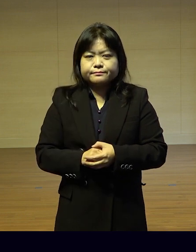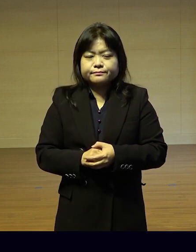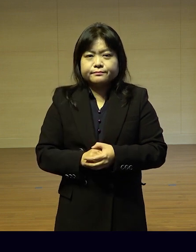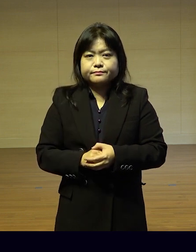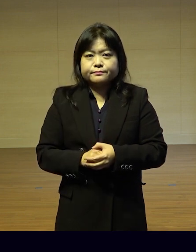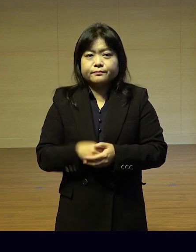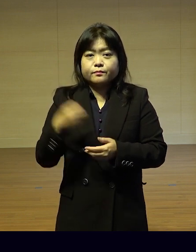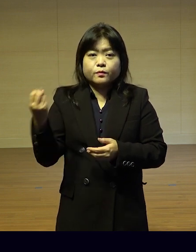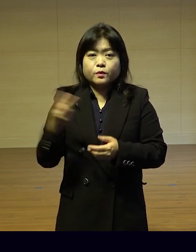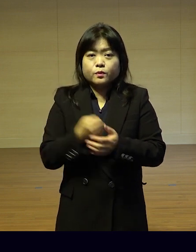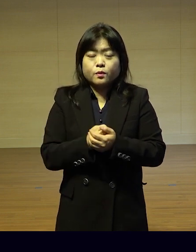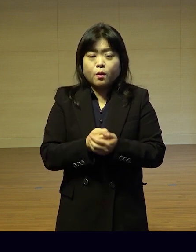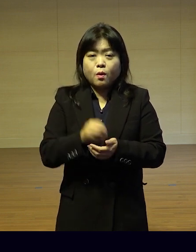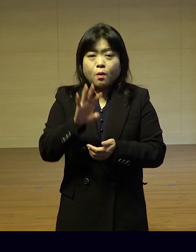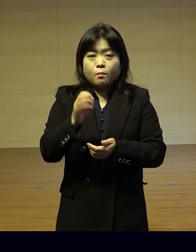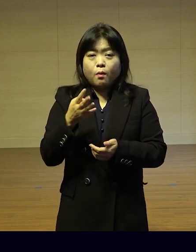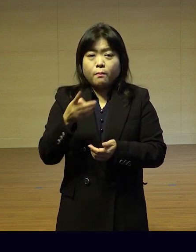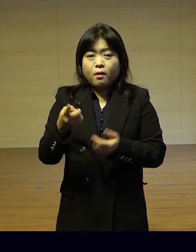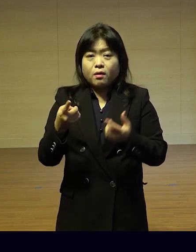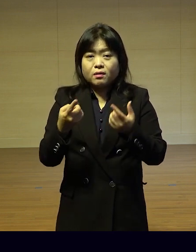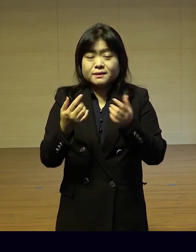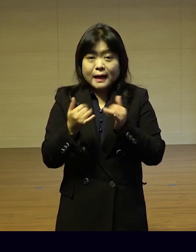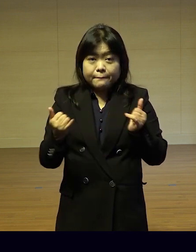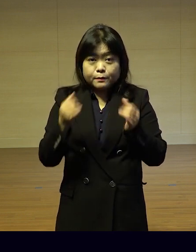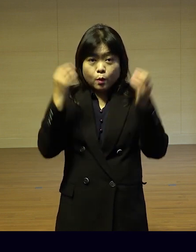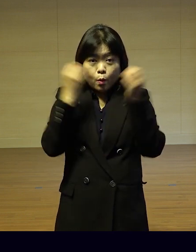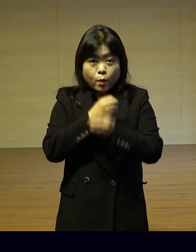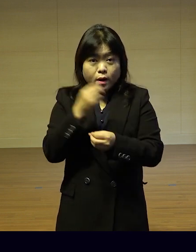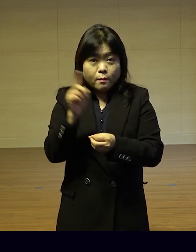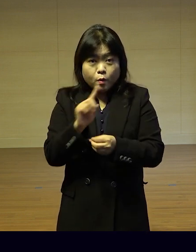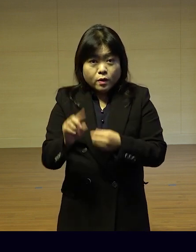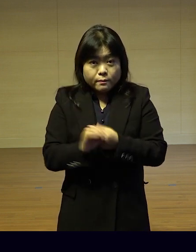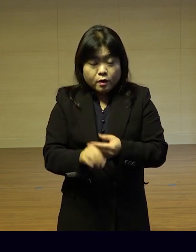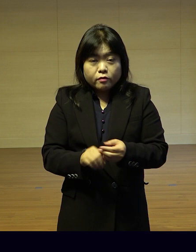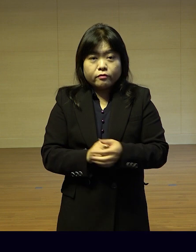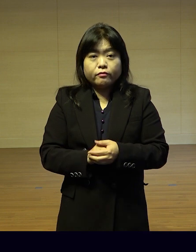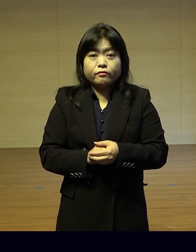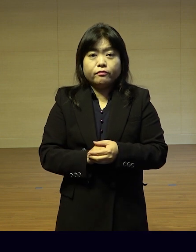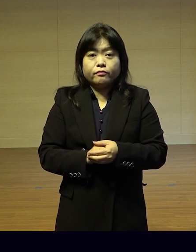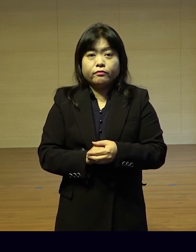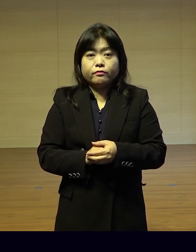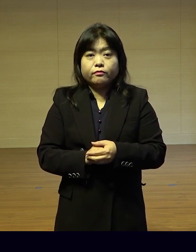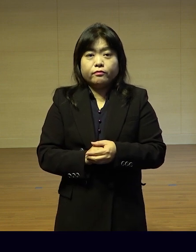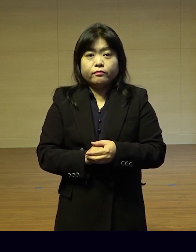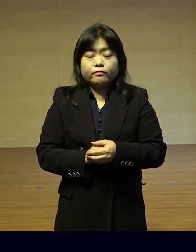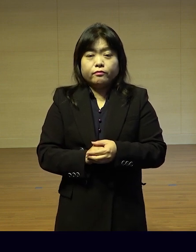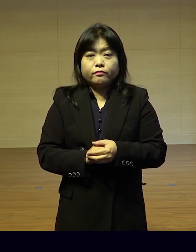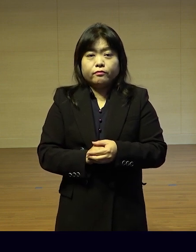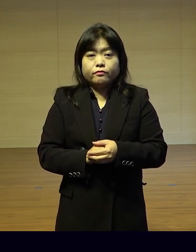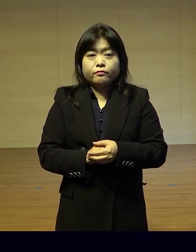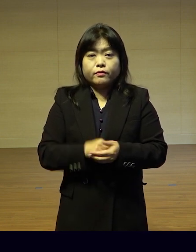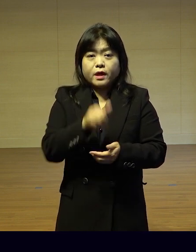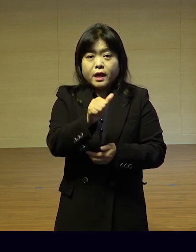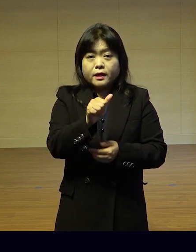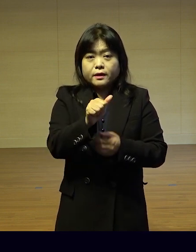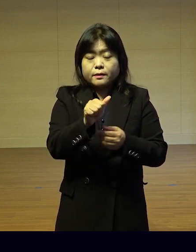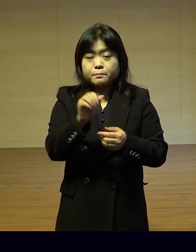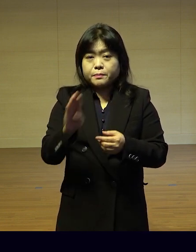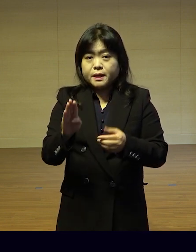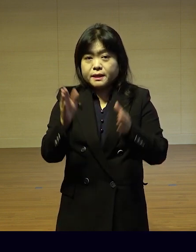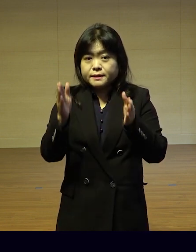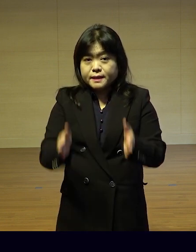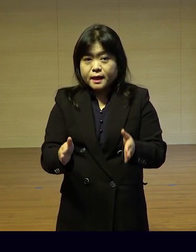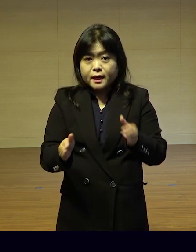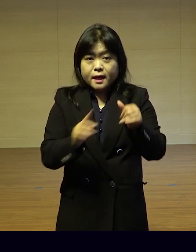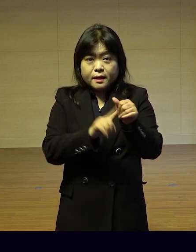또 많이 이제 포퍼 같은 철학자들도 오해를 하고 있는 것이 테제, 안티테제, A와 B 사이에,